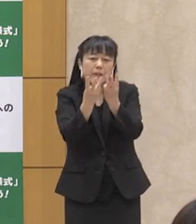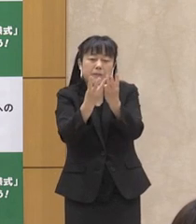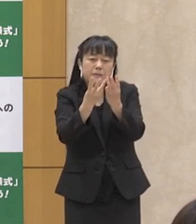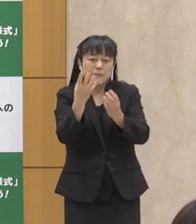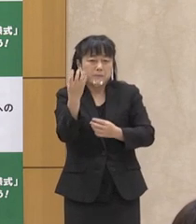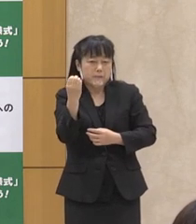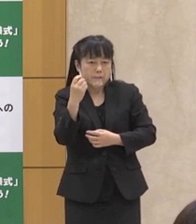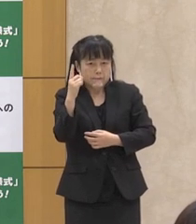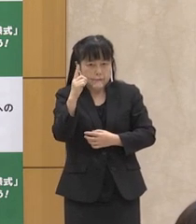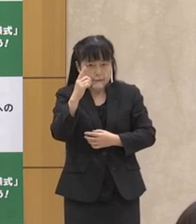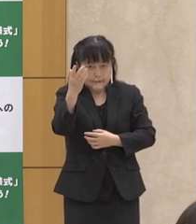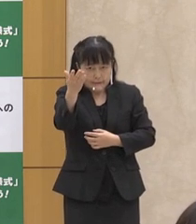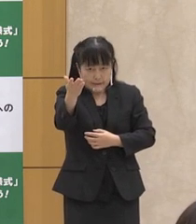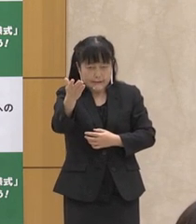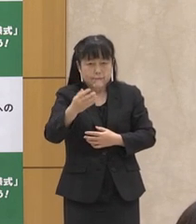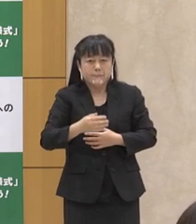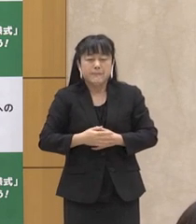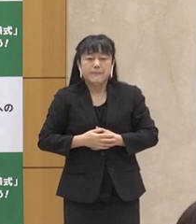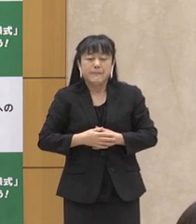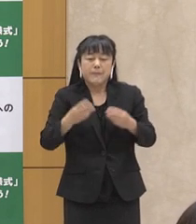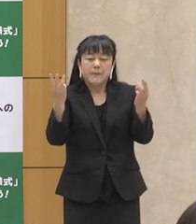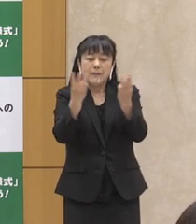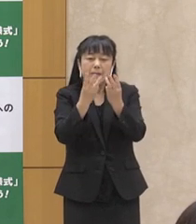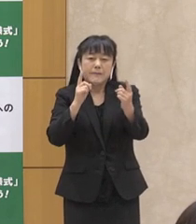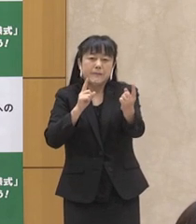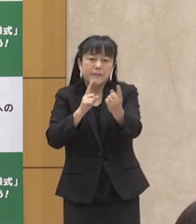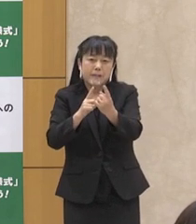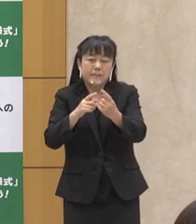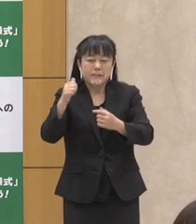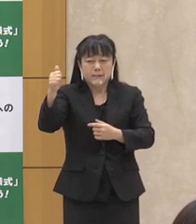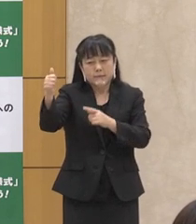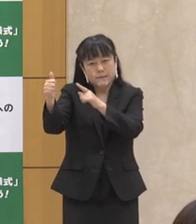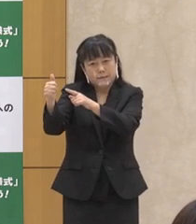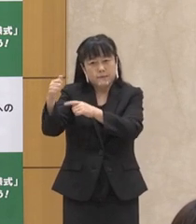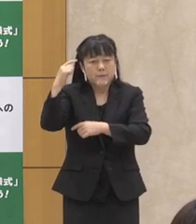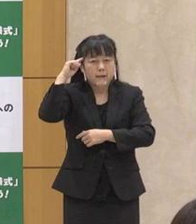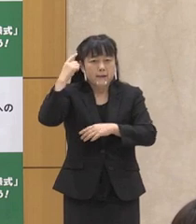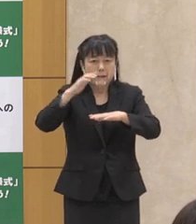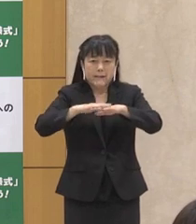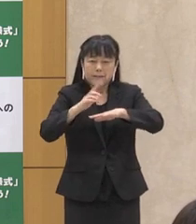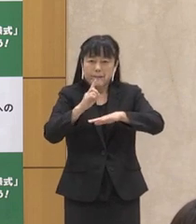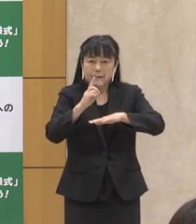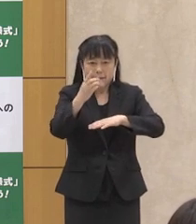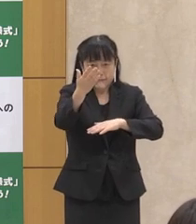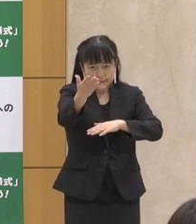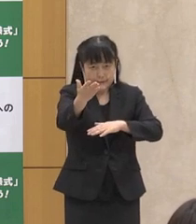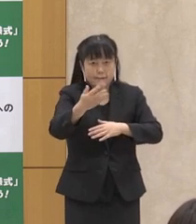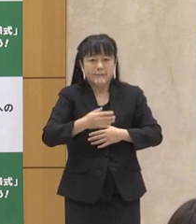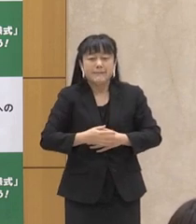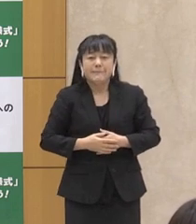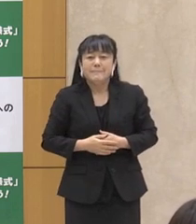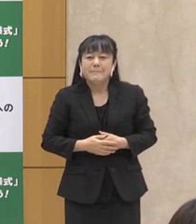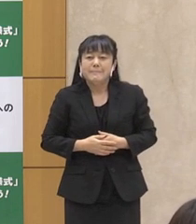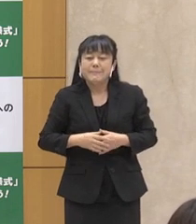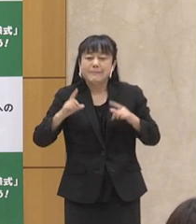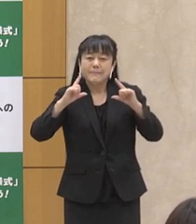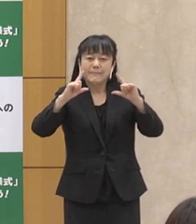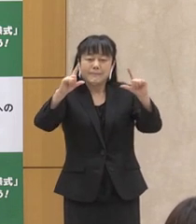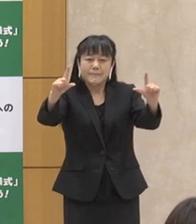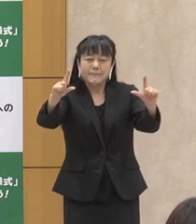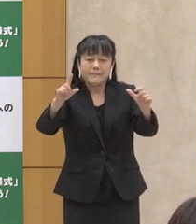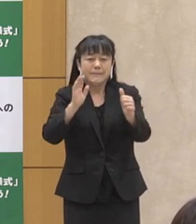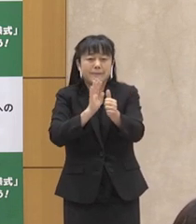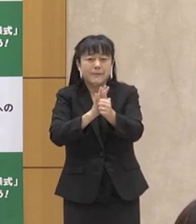あとそれの件数とかに対しての知事の受け止めも伺えますでしょうか。 この補助金の募集にあ